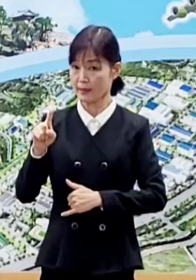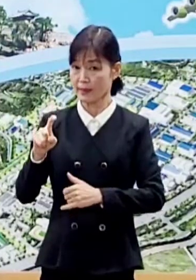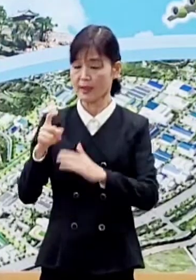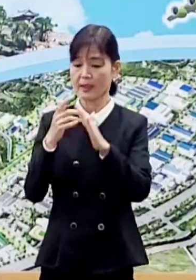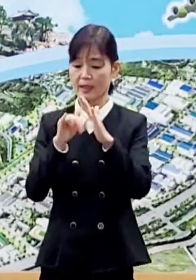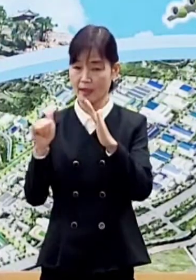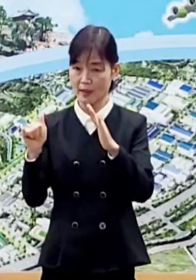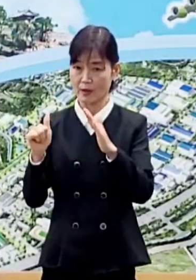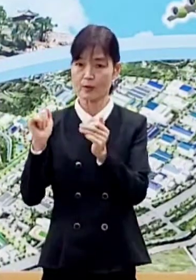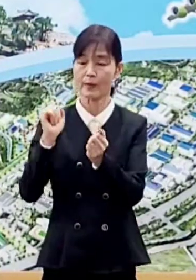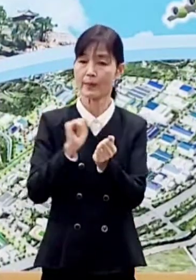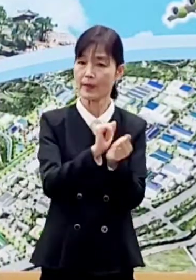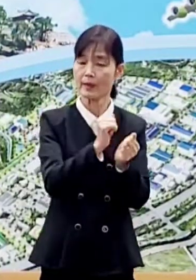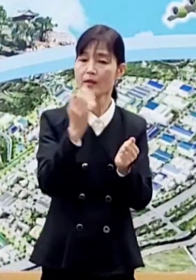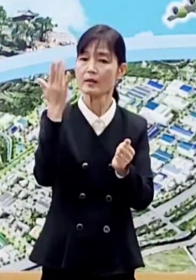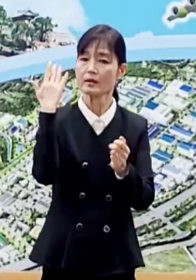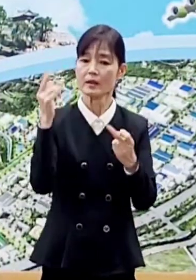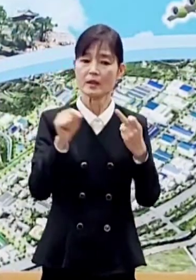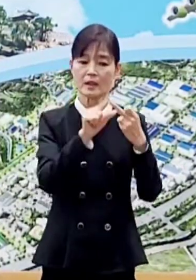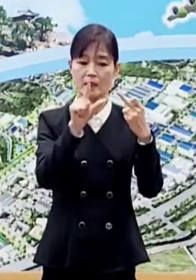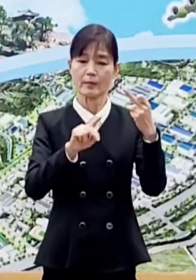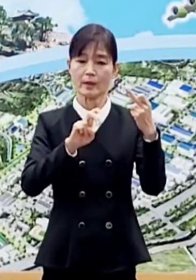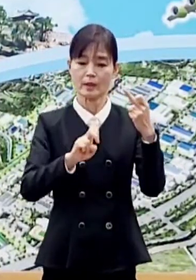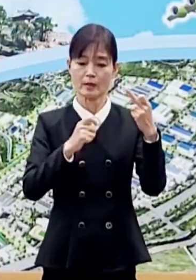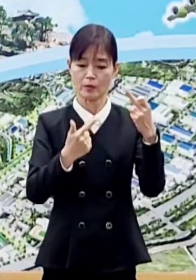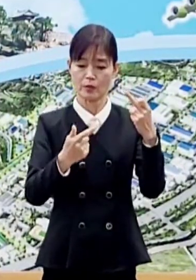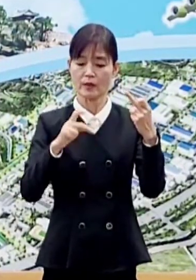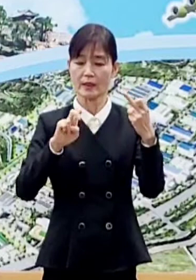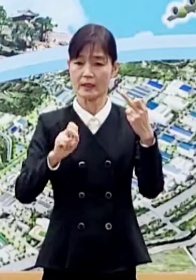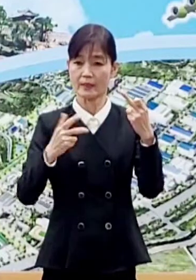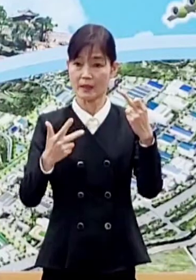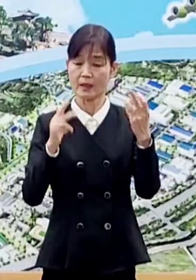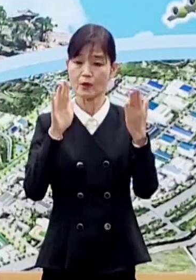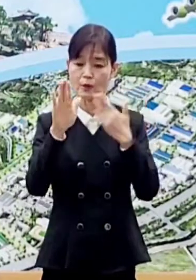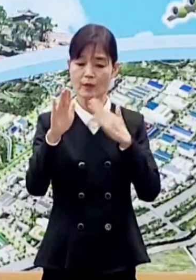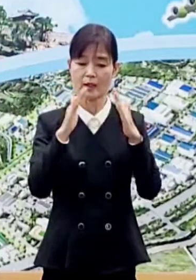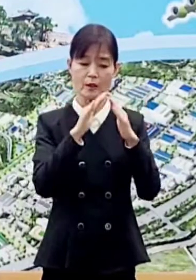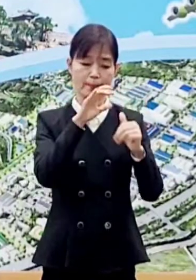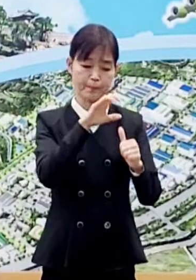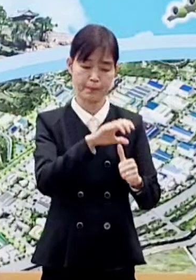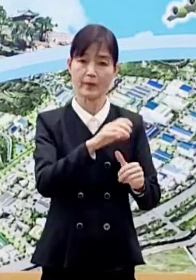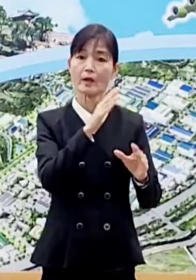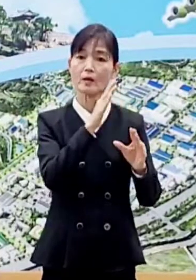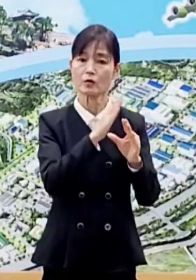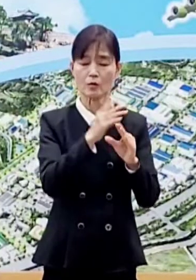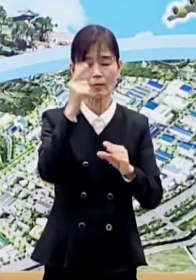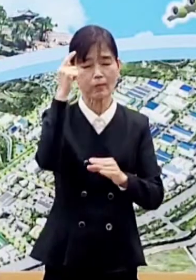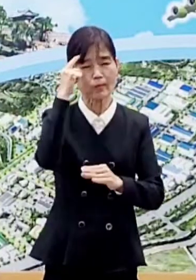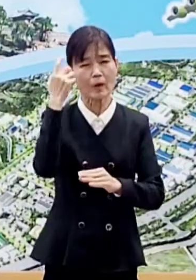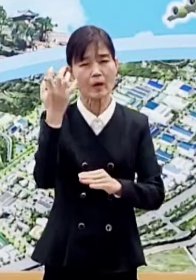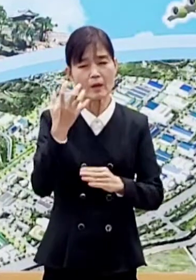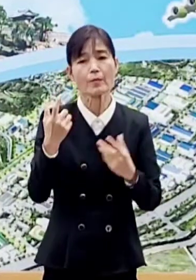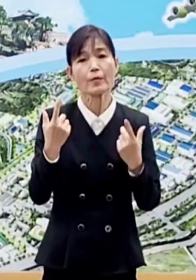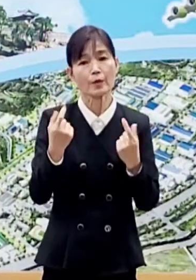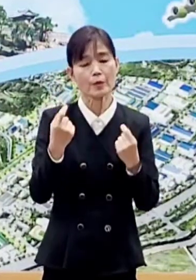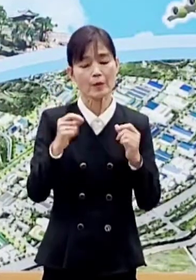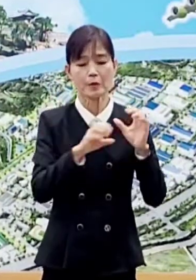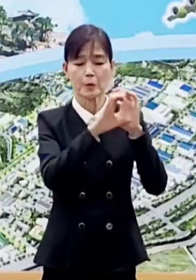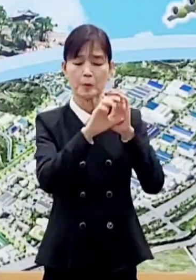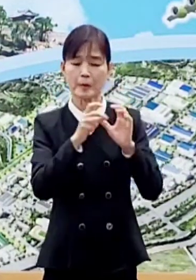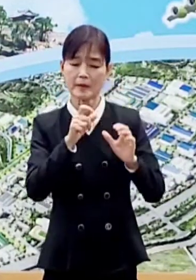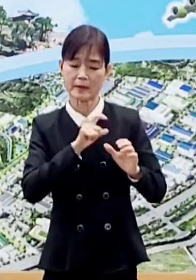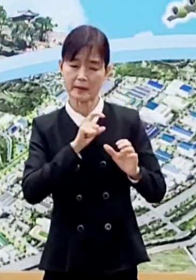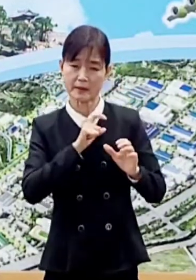2311번의 가족으로 지난 26일과 27일 이후 자가격리 중이었으며 두통, 인후통 등의 증상 발현에